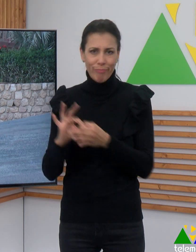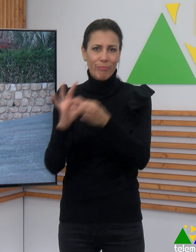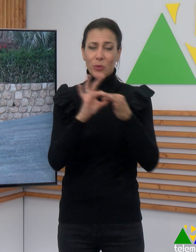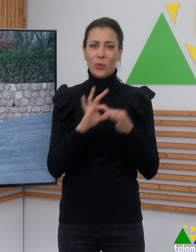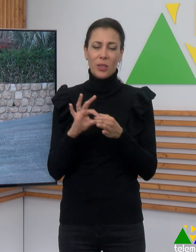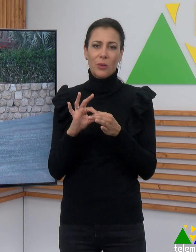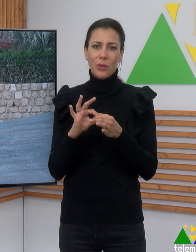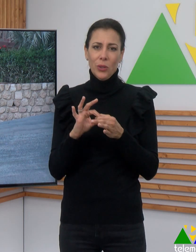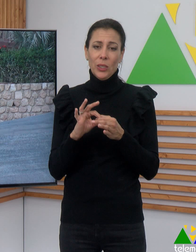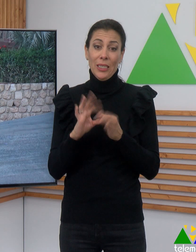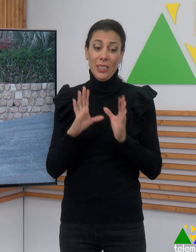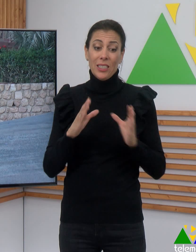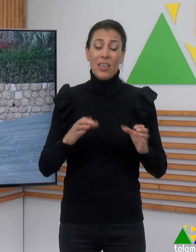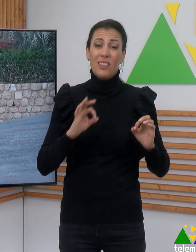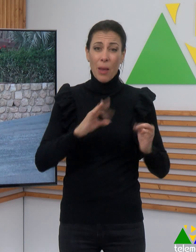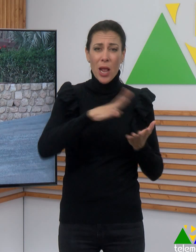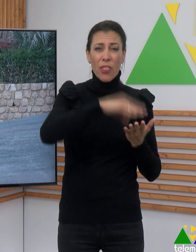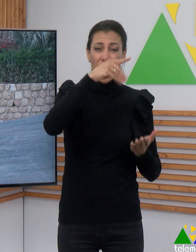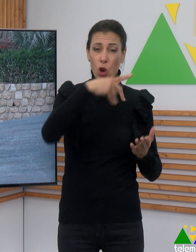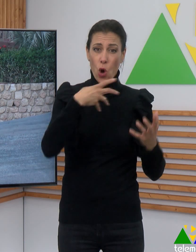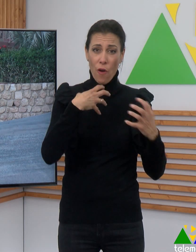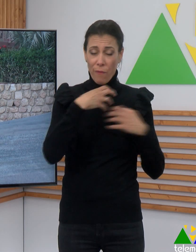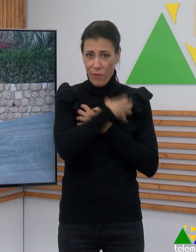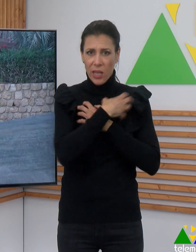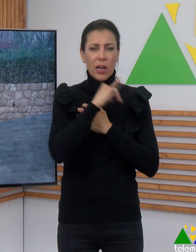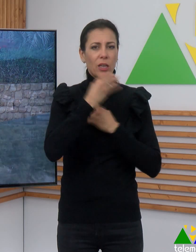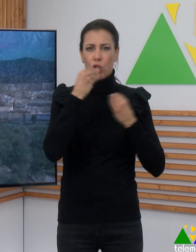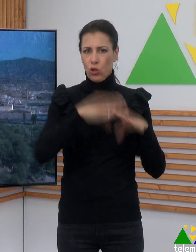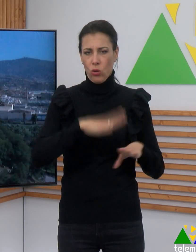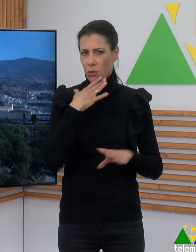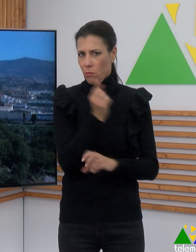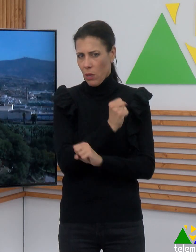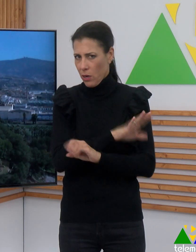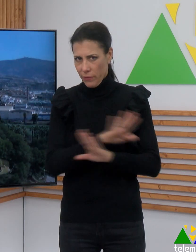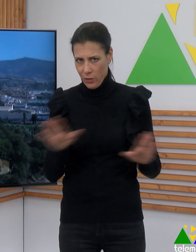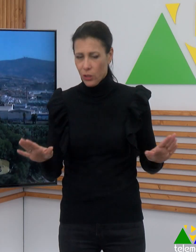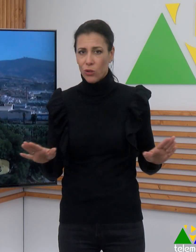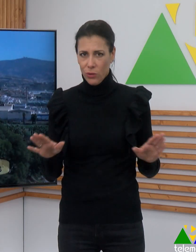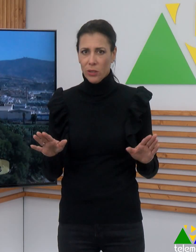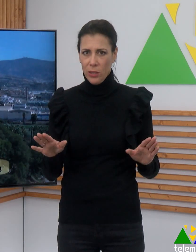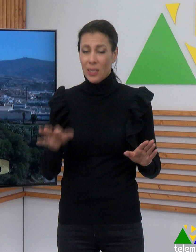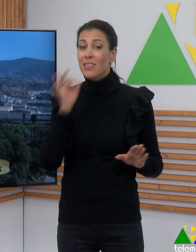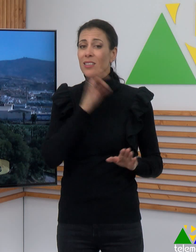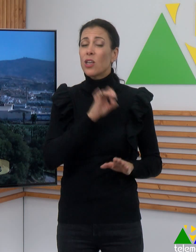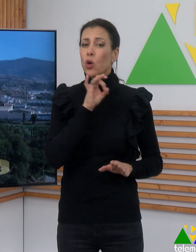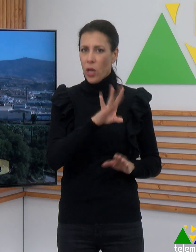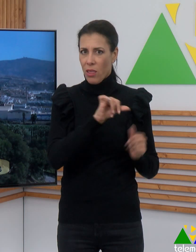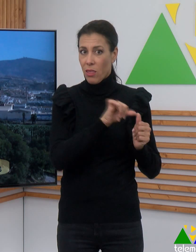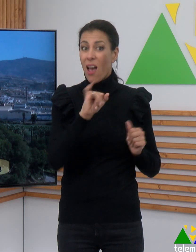unido. Y el Cerro de la Virgen tiene una historia increíble, ¿no? Es decir, desde el siglo XV hay